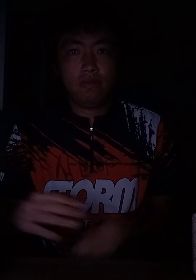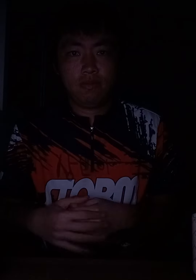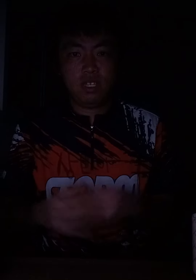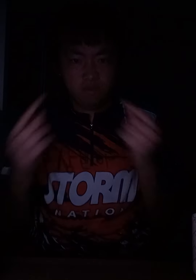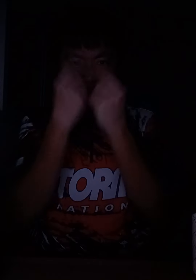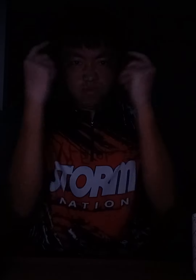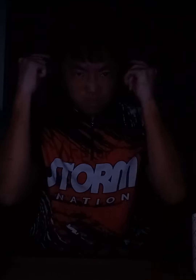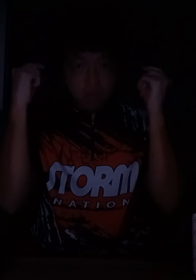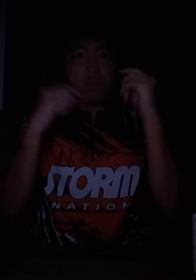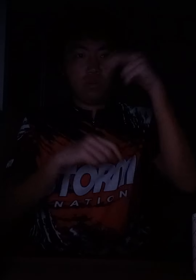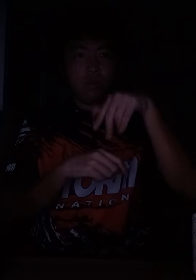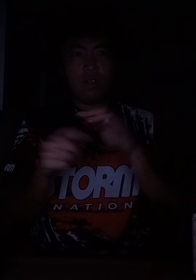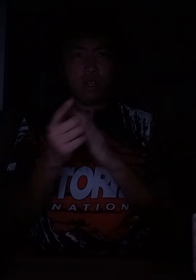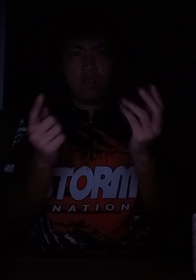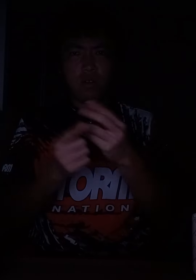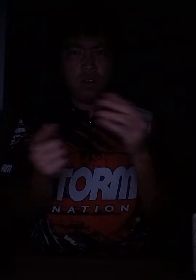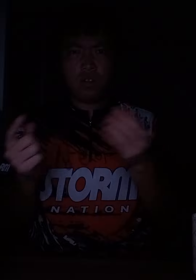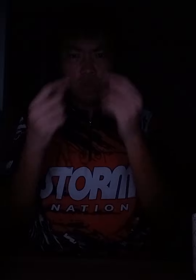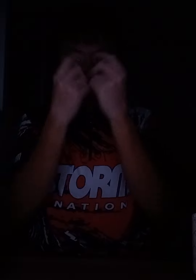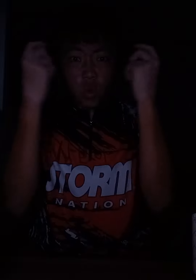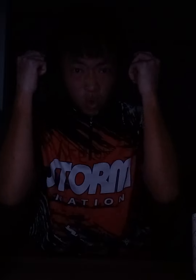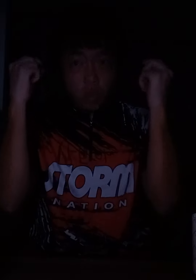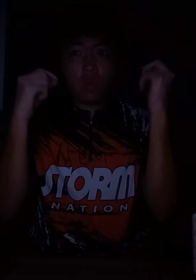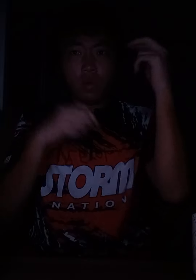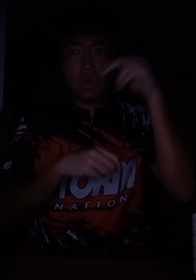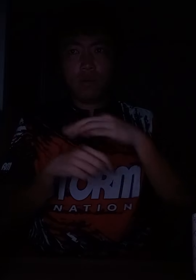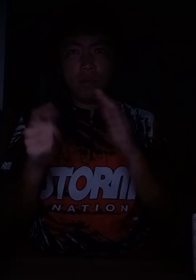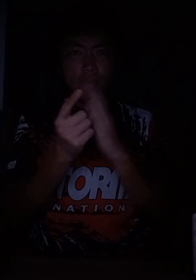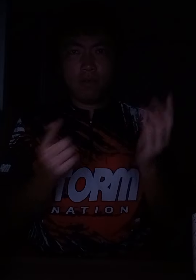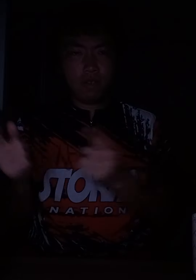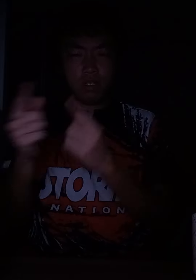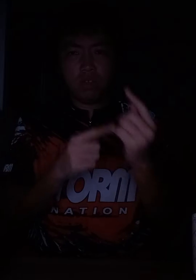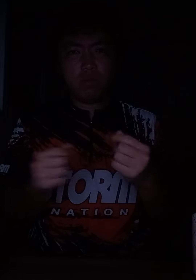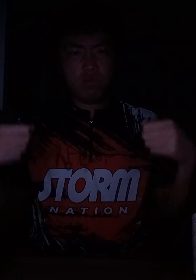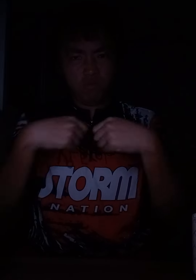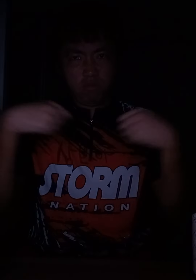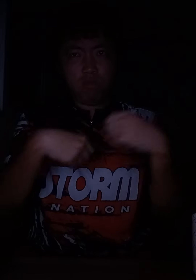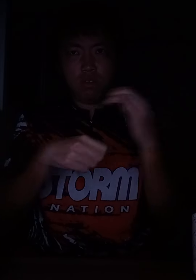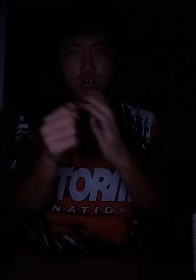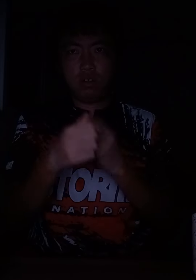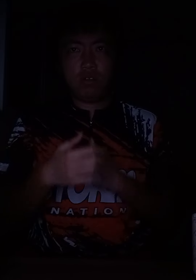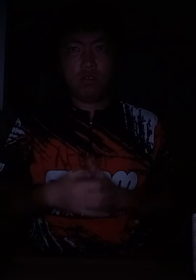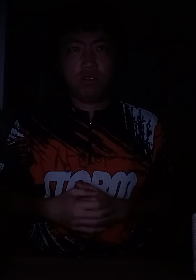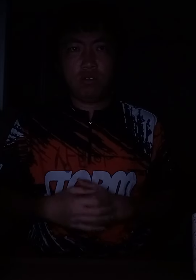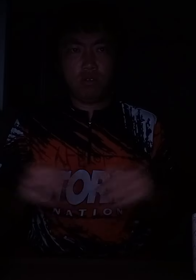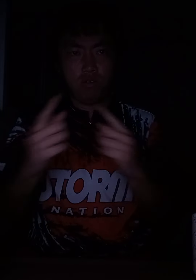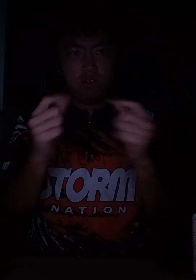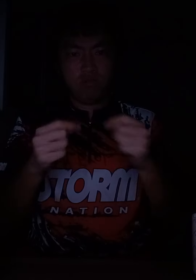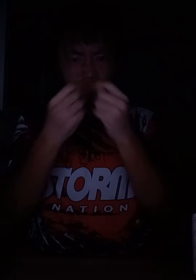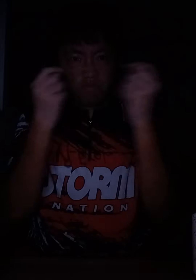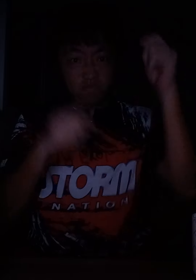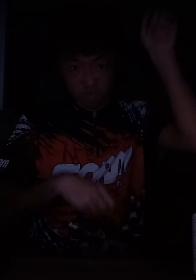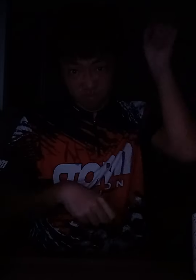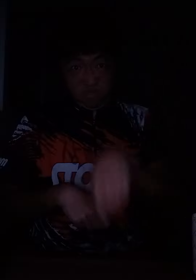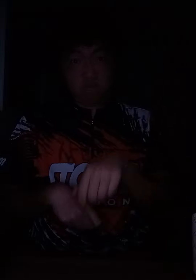마스크를 쓰지 않은 손님한테 좀 써달라고 말했다가 유흥주점 직원이 폭행을 당했습니다. 들고 있던 마스크를 던지면서 때리는